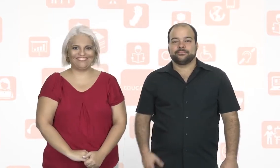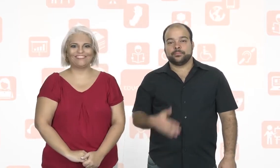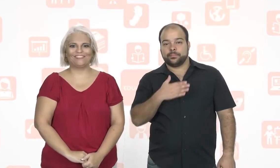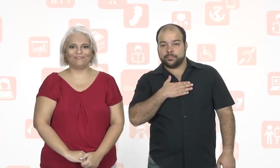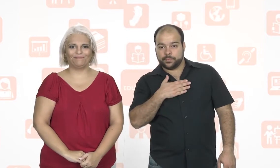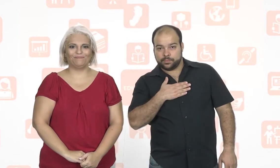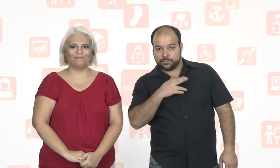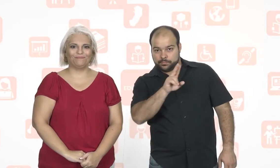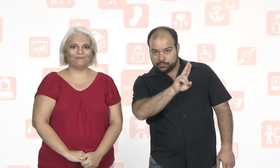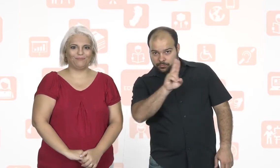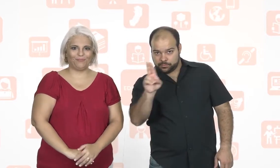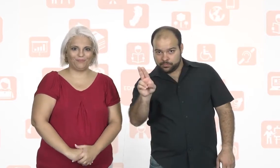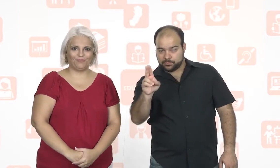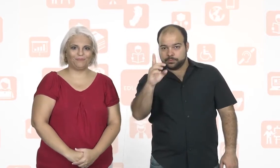Meu nome é Daniel.